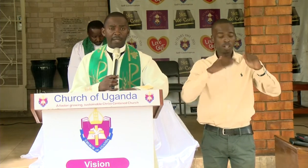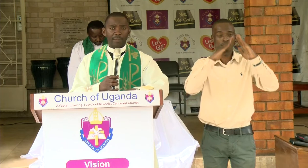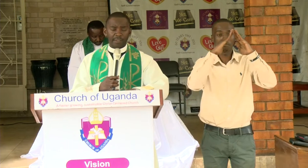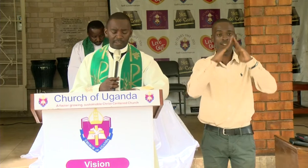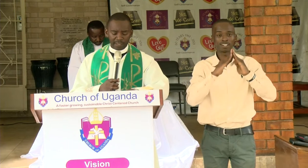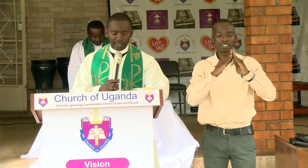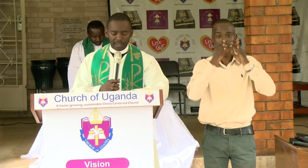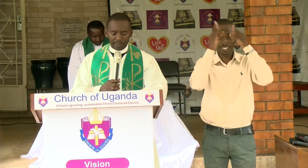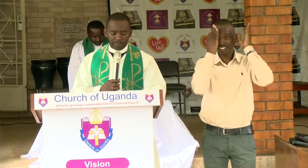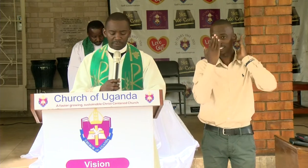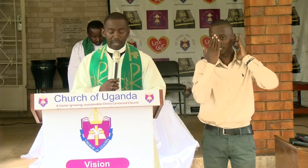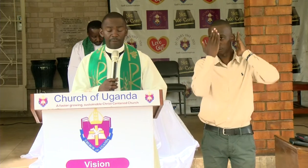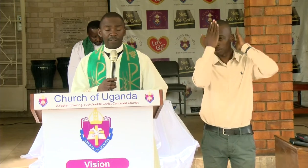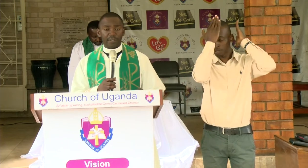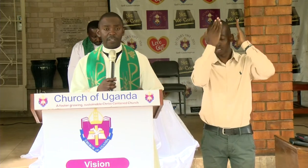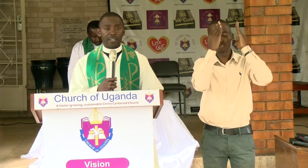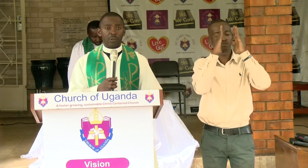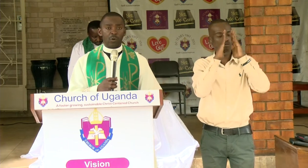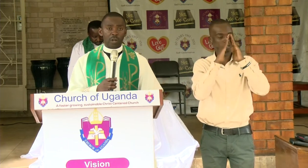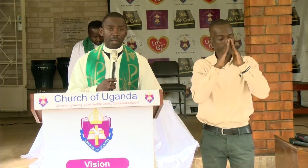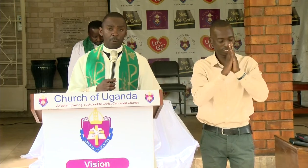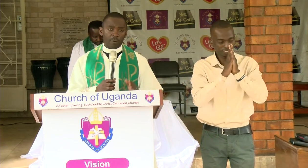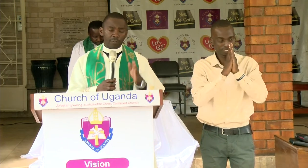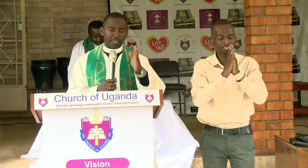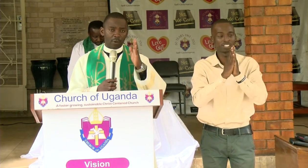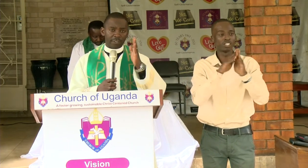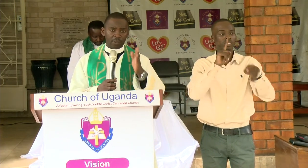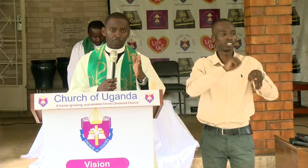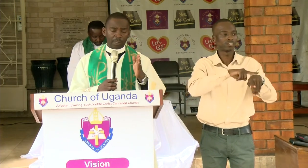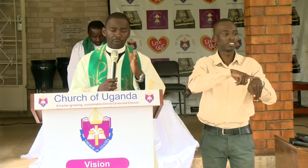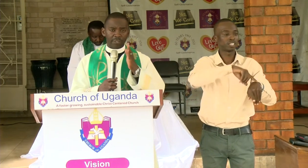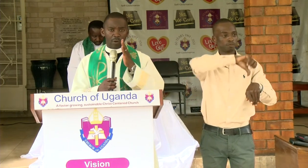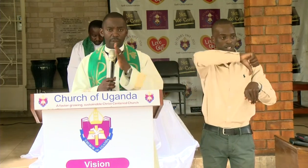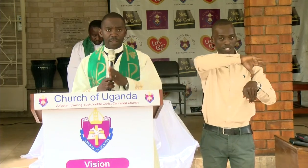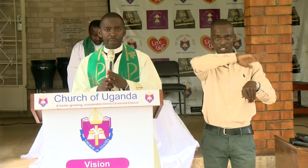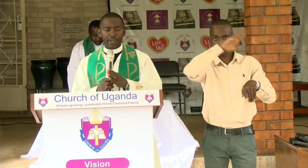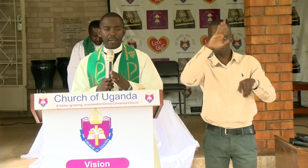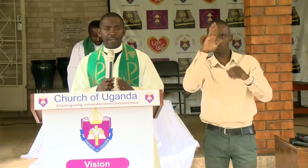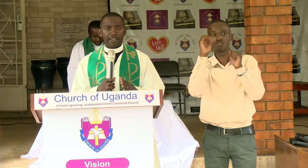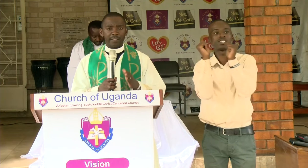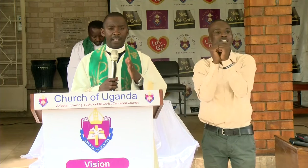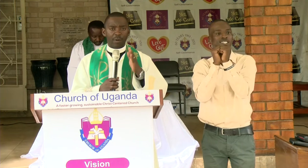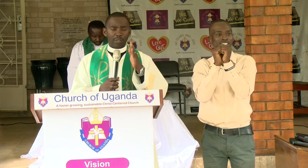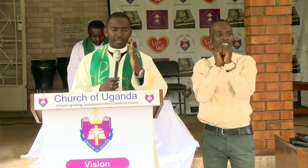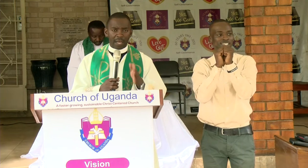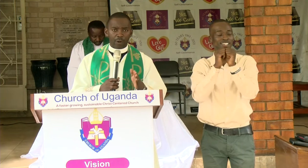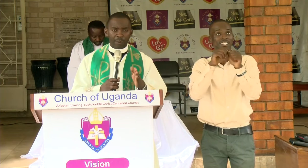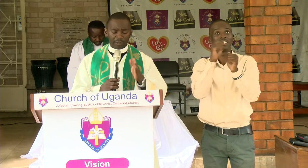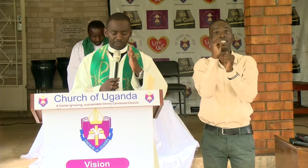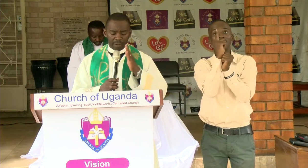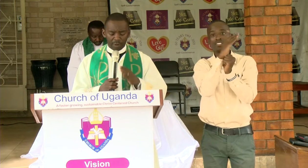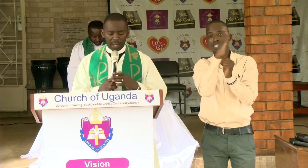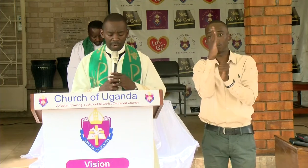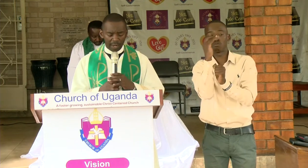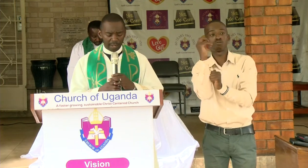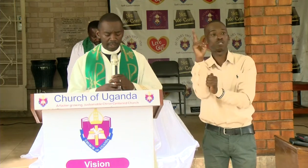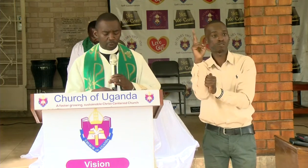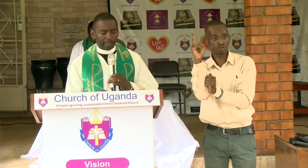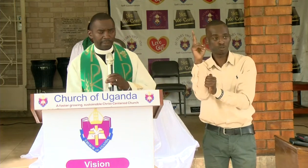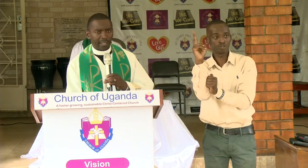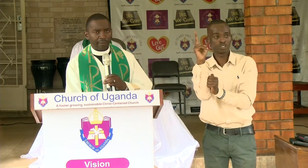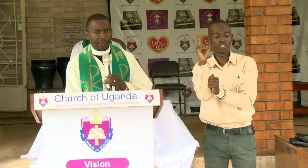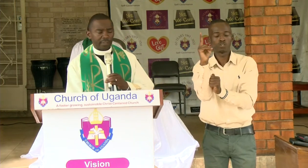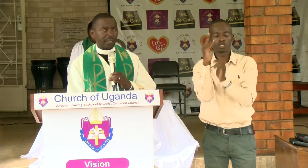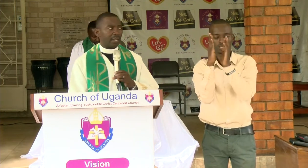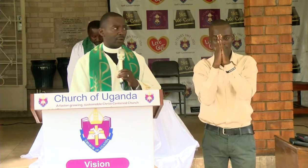ga Ssaabalabirizi mu saavisi ey'Oluganda okuva ku ssaawa 3 paka ku ssaawa 4 ne ssaawa 5 paka ku ssaawa 6